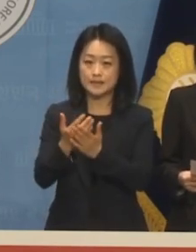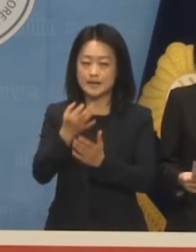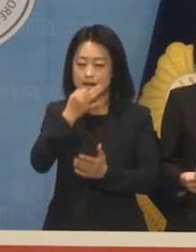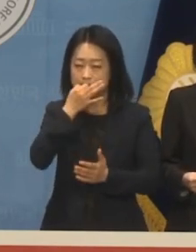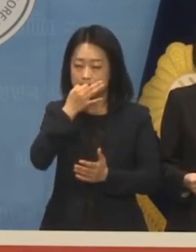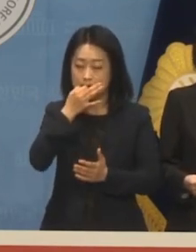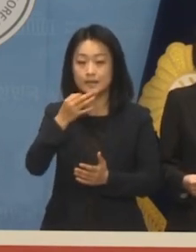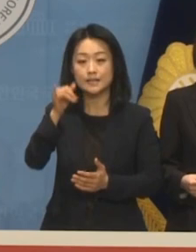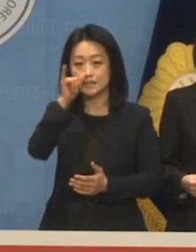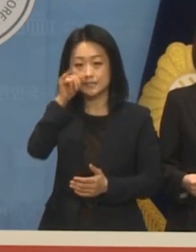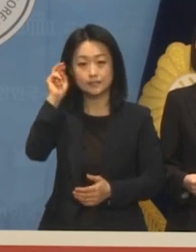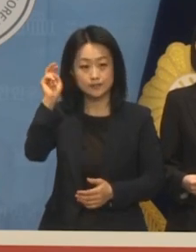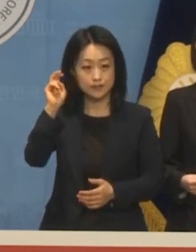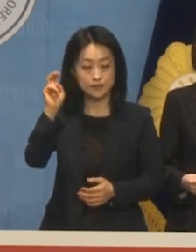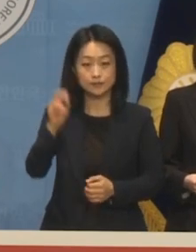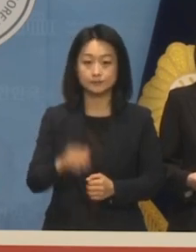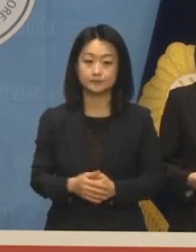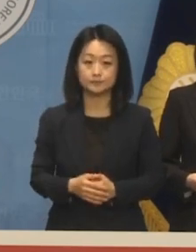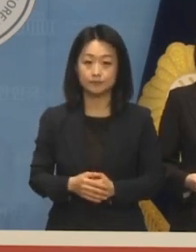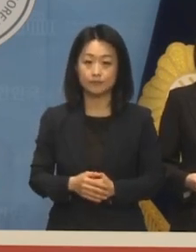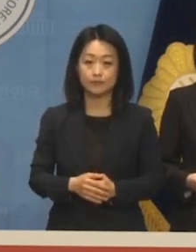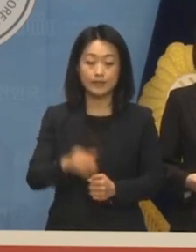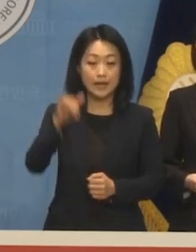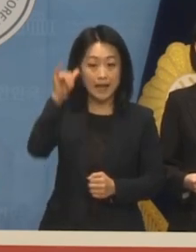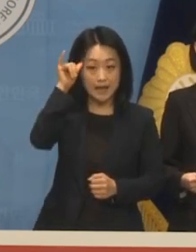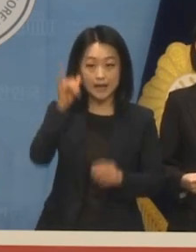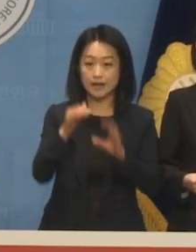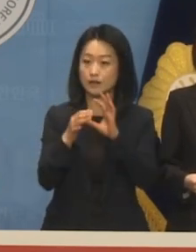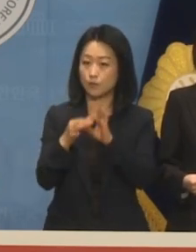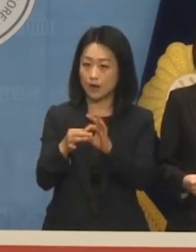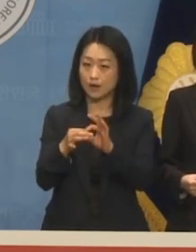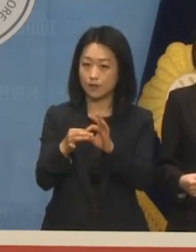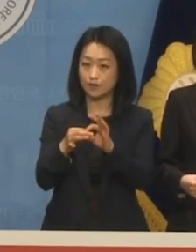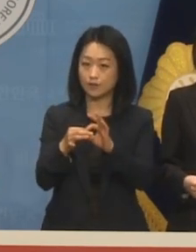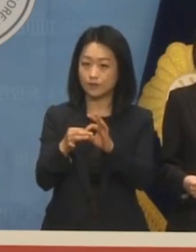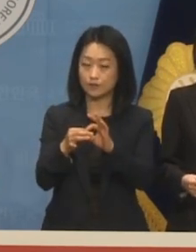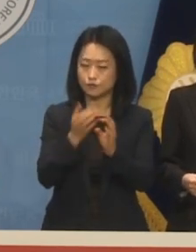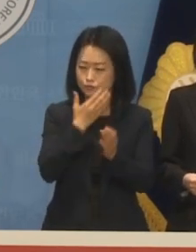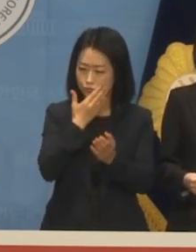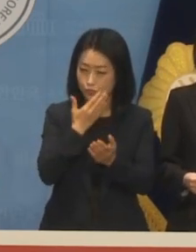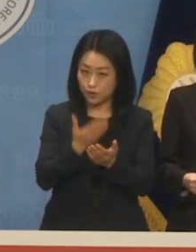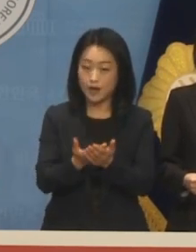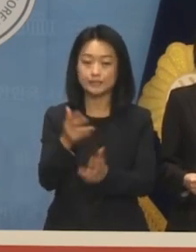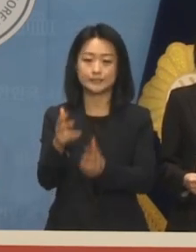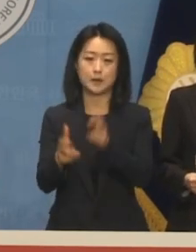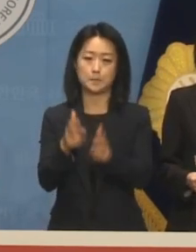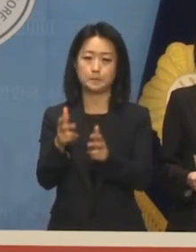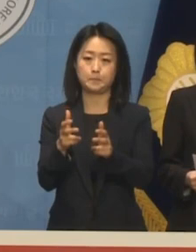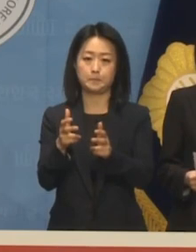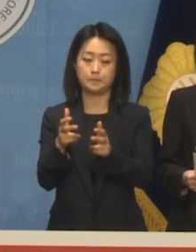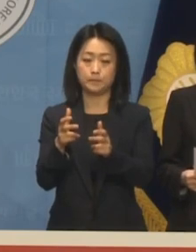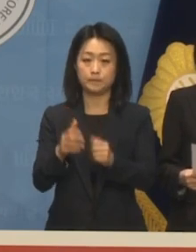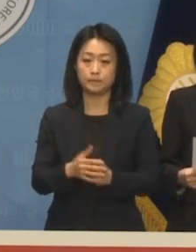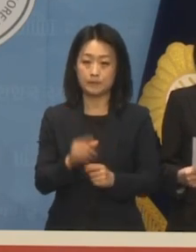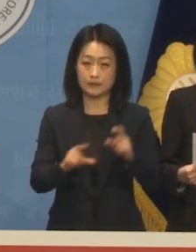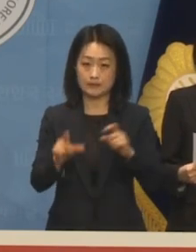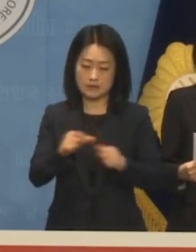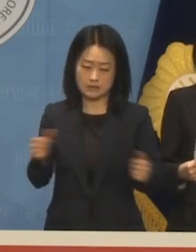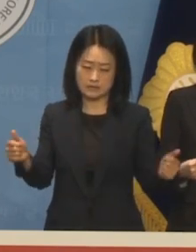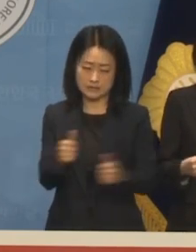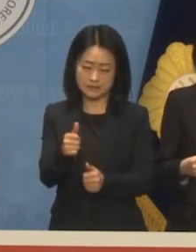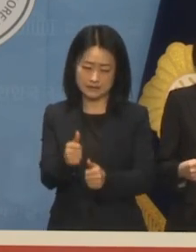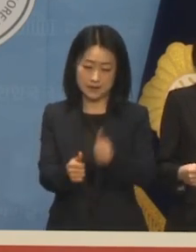가득이나 인공지능은 철저한 승자독식 구조로 다른 어떤 산업 시대보다도 더 냉정하고 더